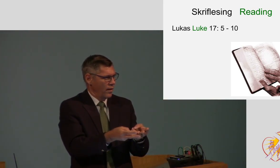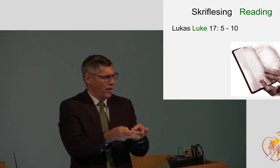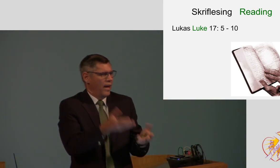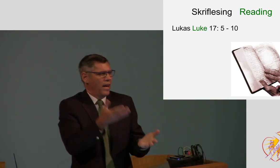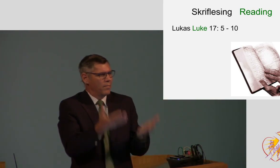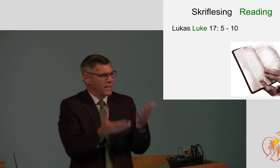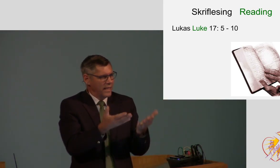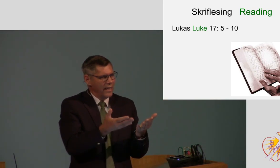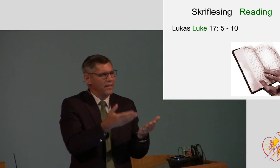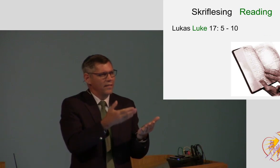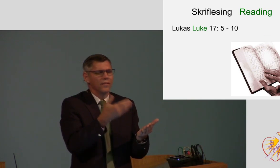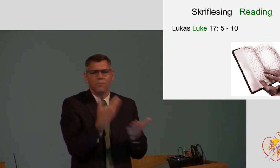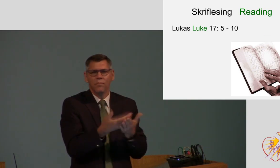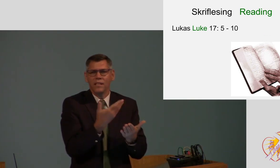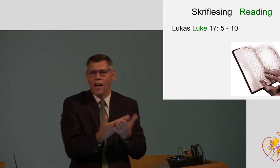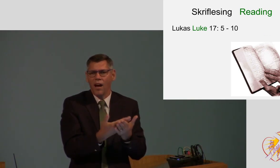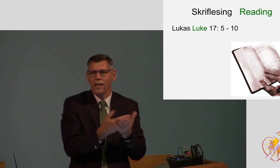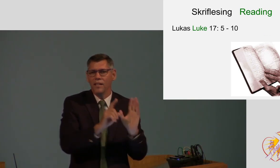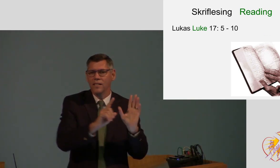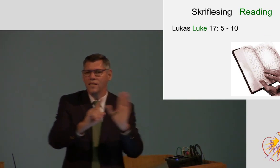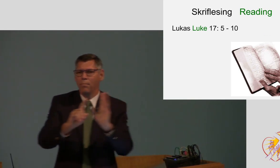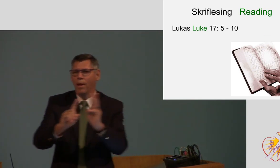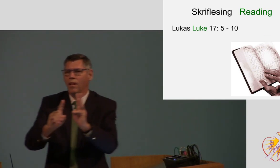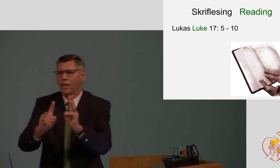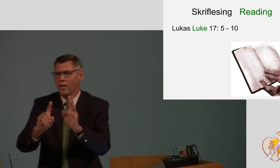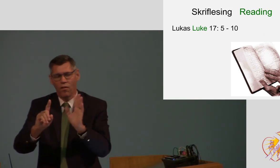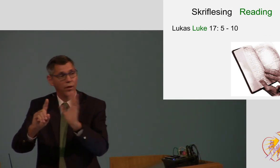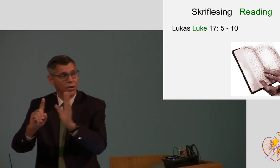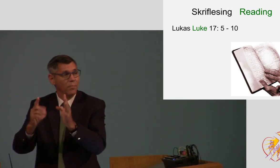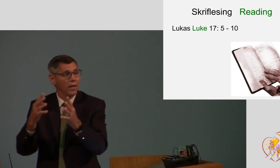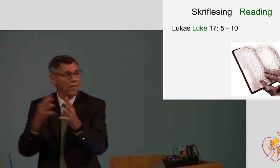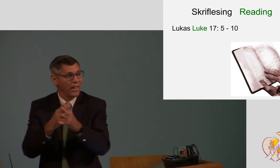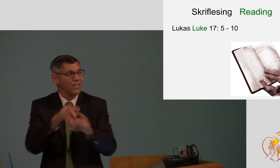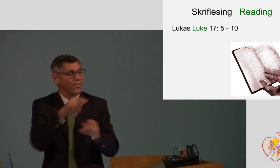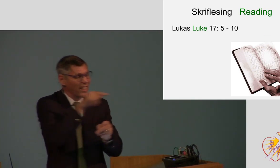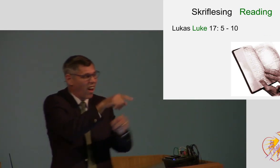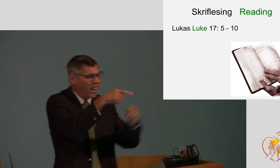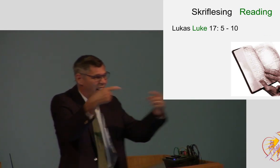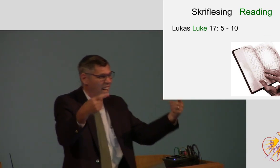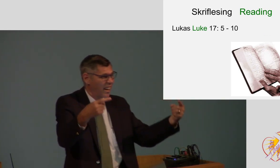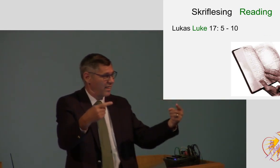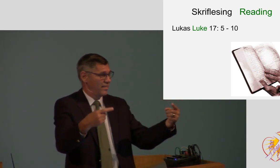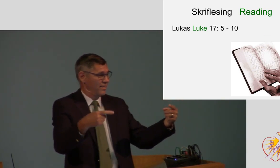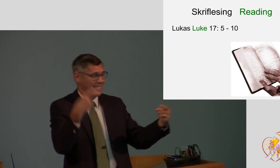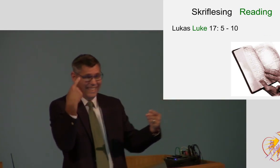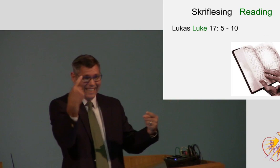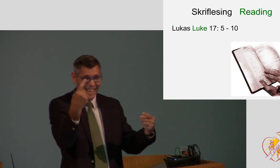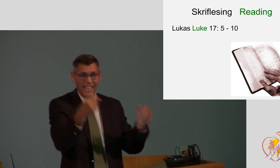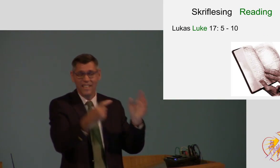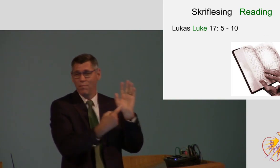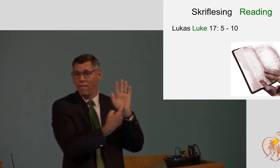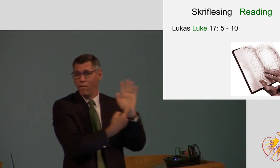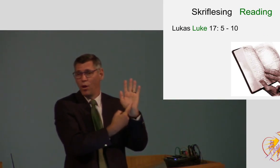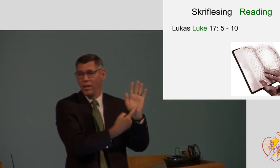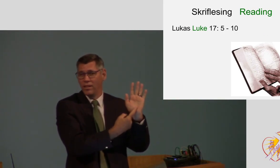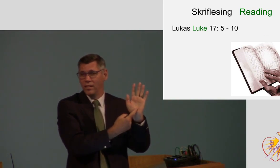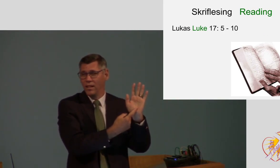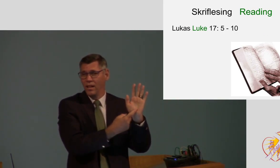En miskien mens kan disipel wees van daai dinge. Een byvoorbeeld is